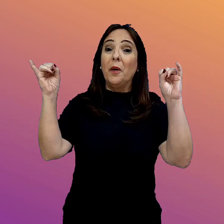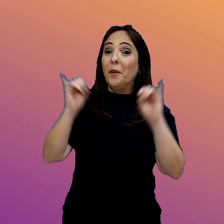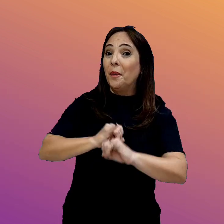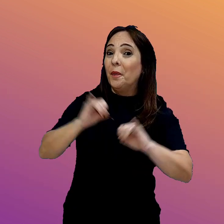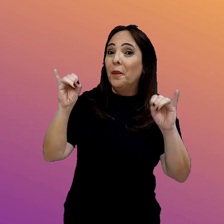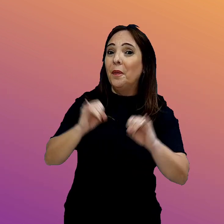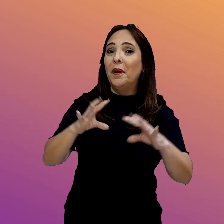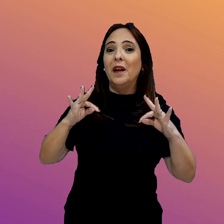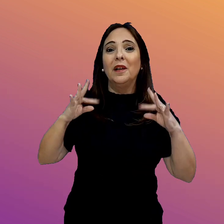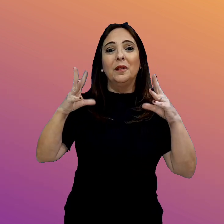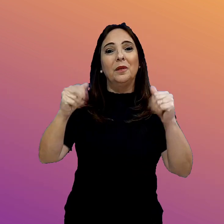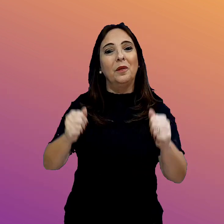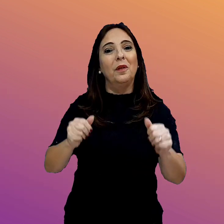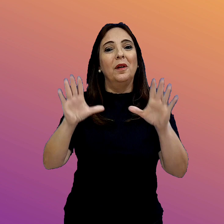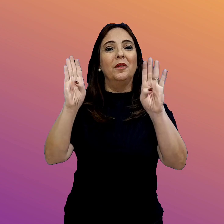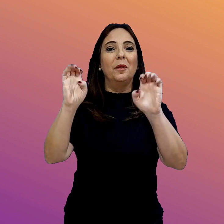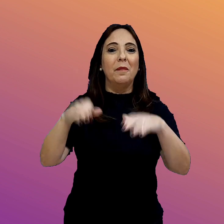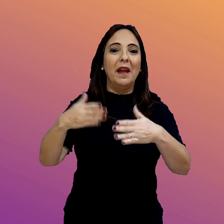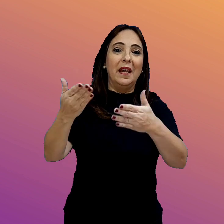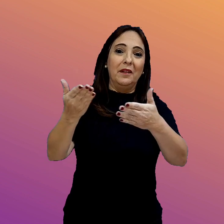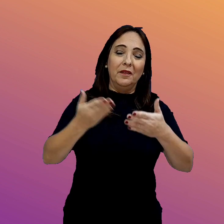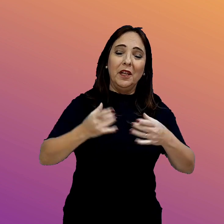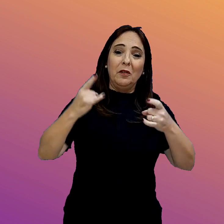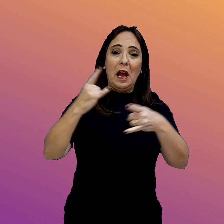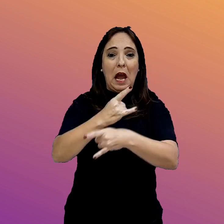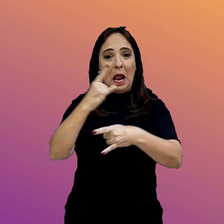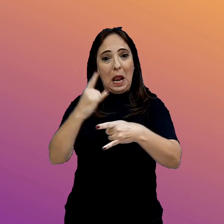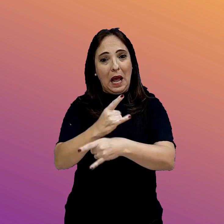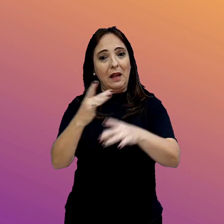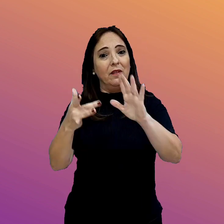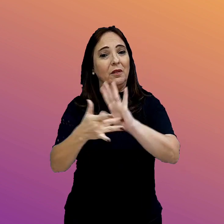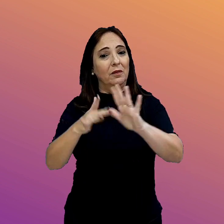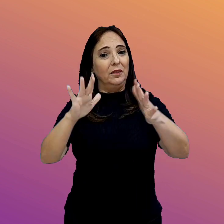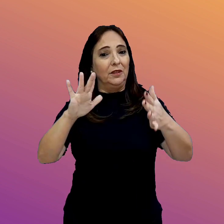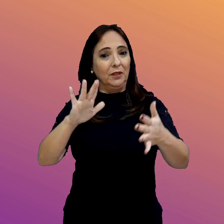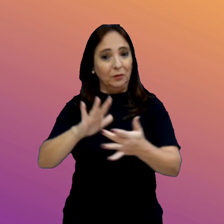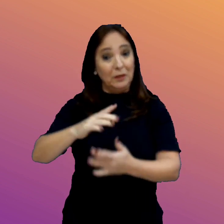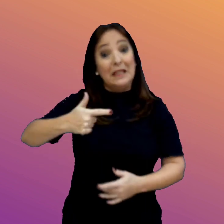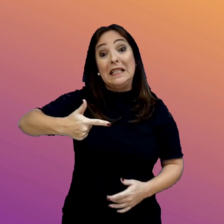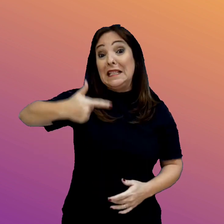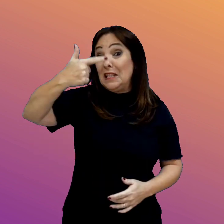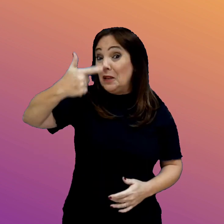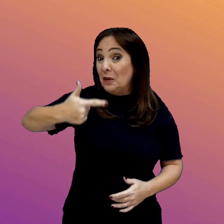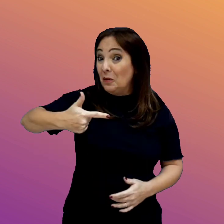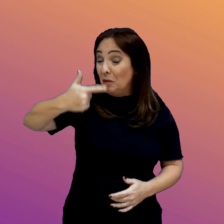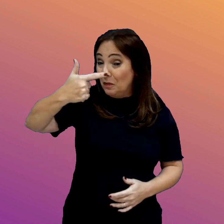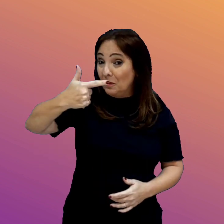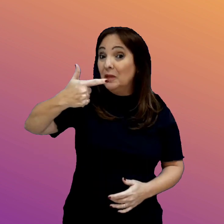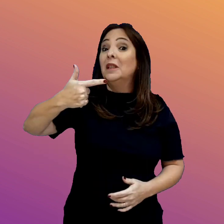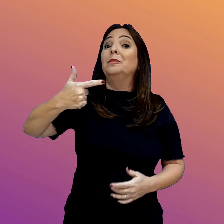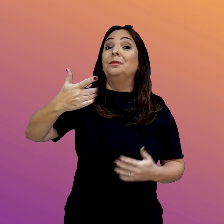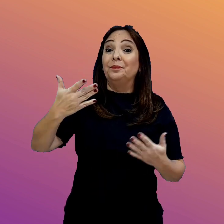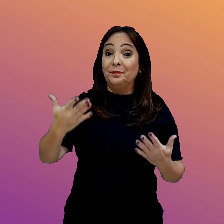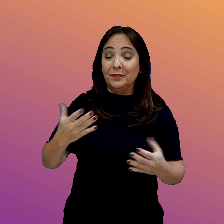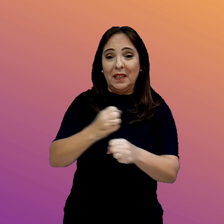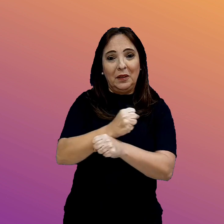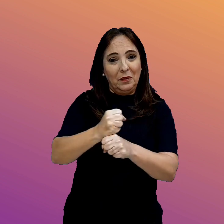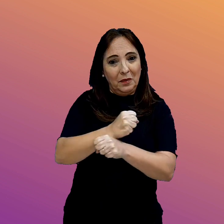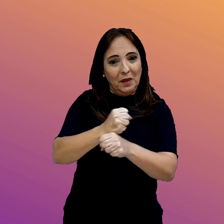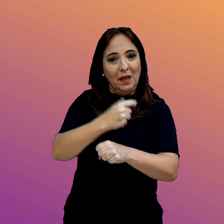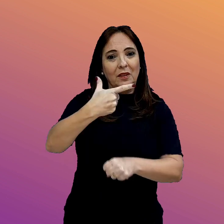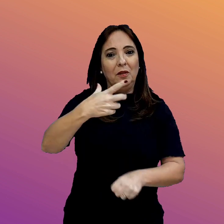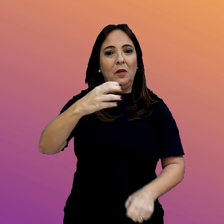Olá, sejam todos muito bem-vindos à nossa Live com Jesus, segunda temporada. É isso aí, esse ano